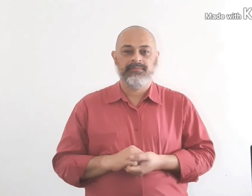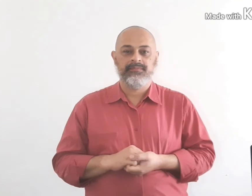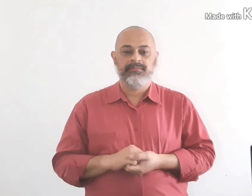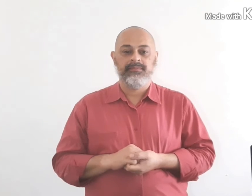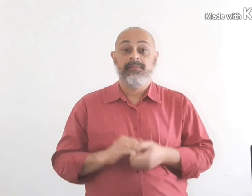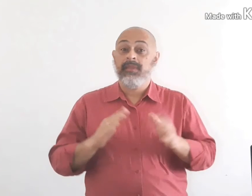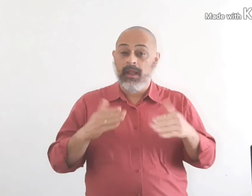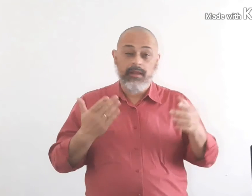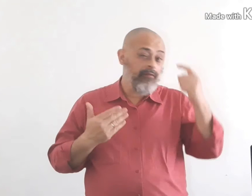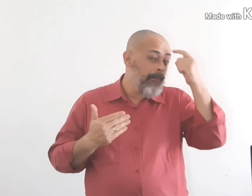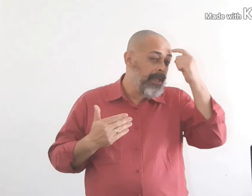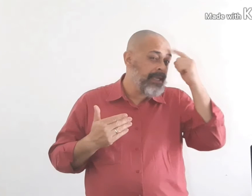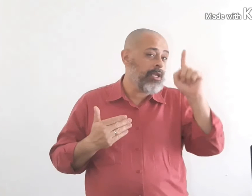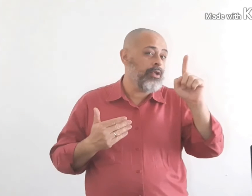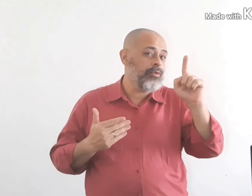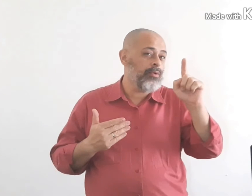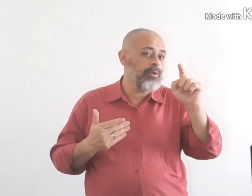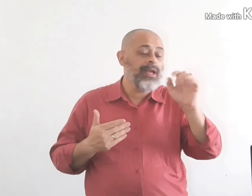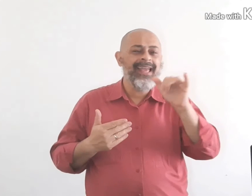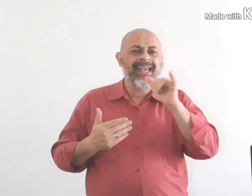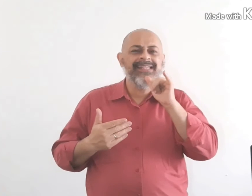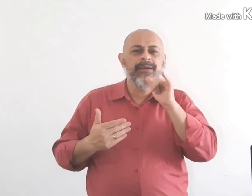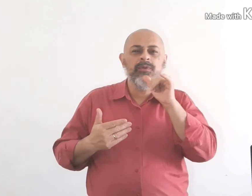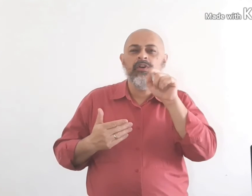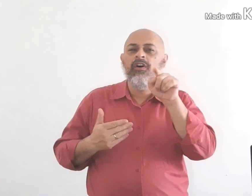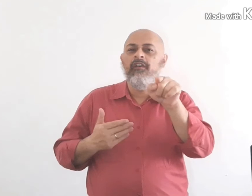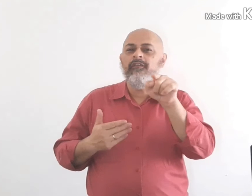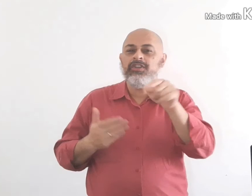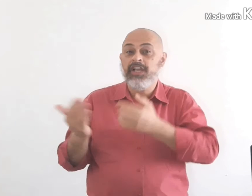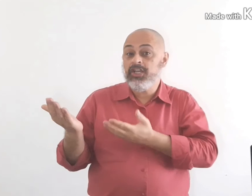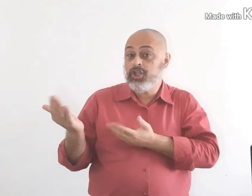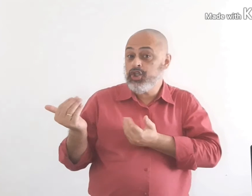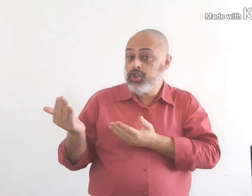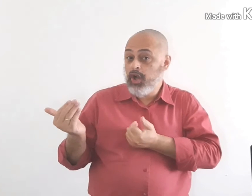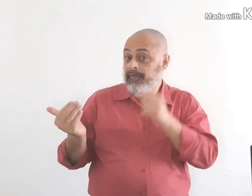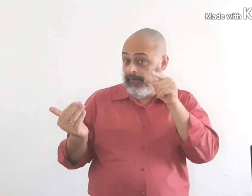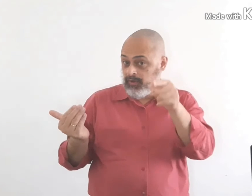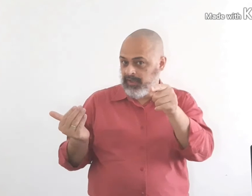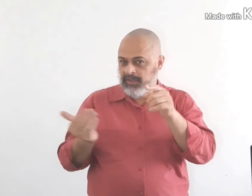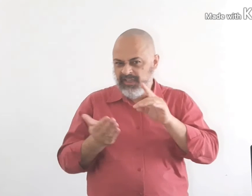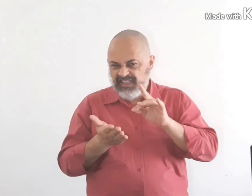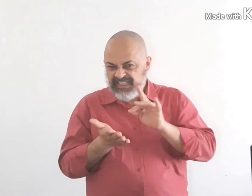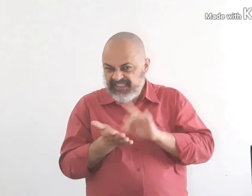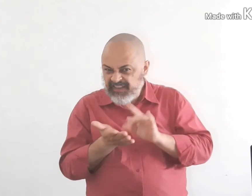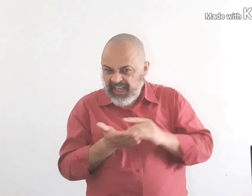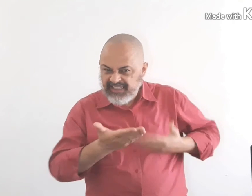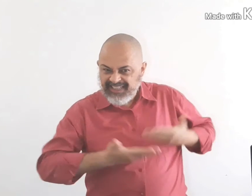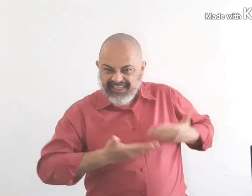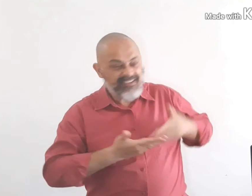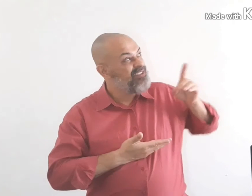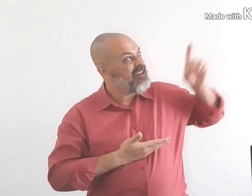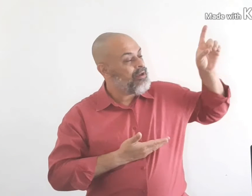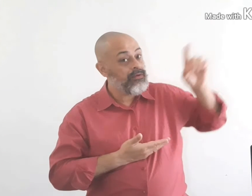Quais são os nossos ídolos? Jovens, por que você não está servindo com interesse ao Senhor? Quais são os seus ídolos? O